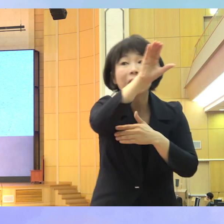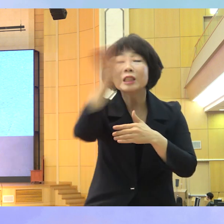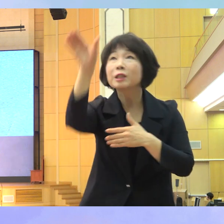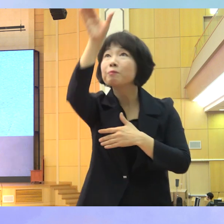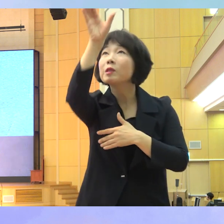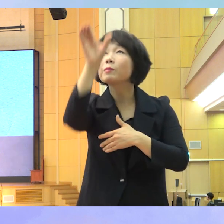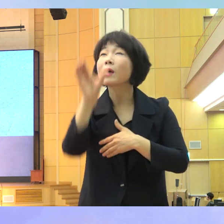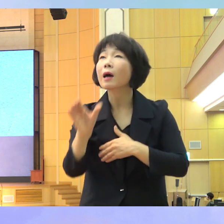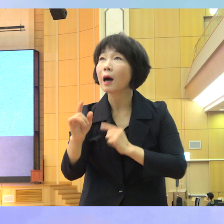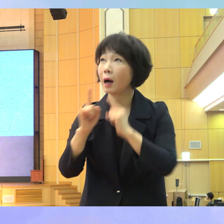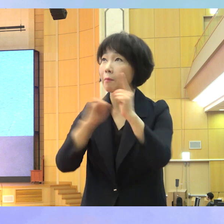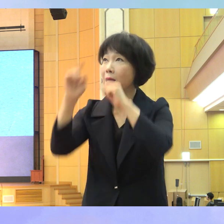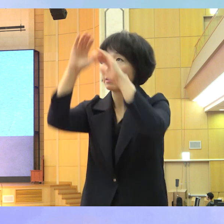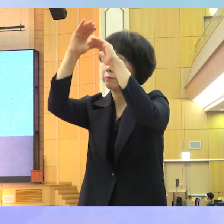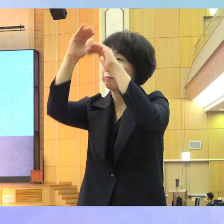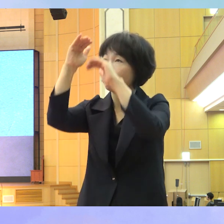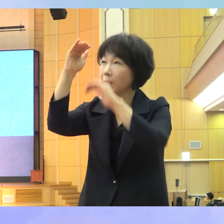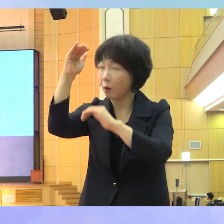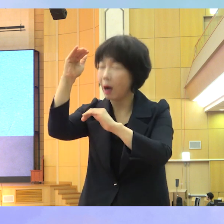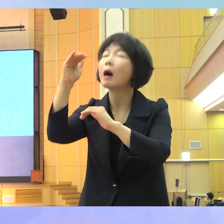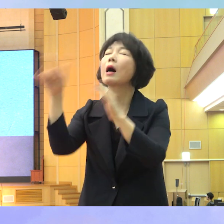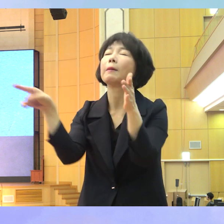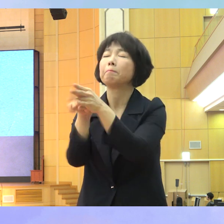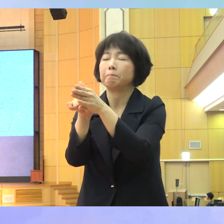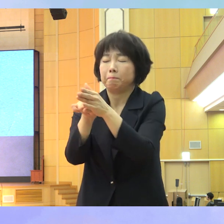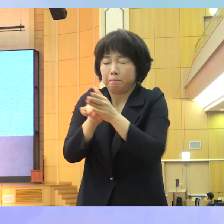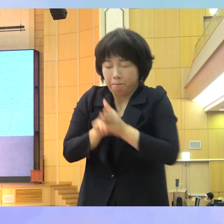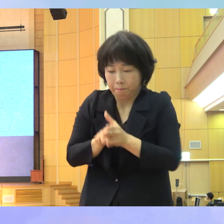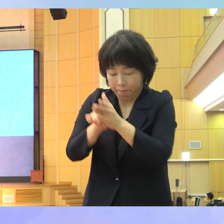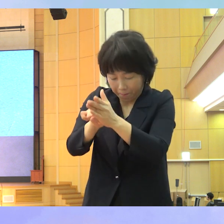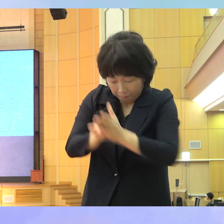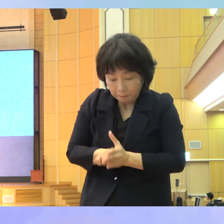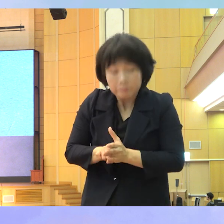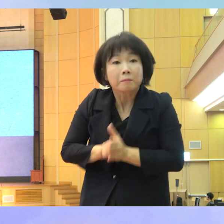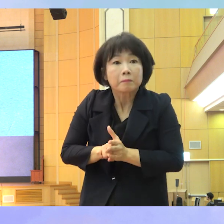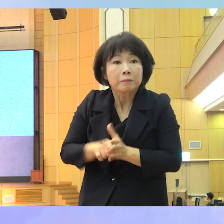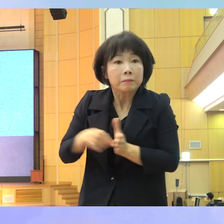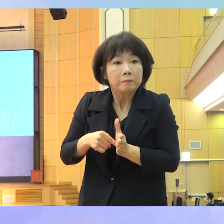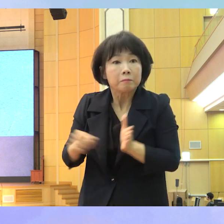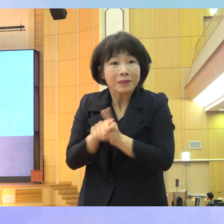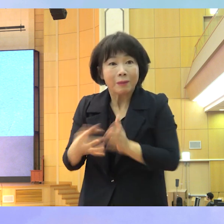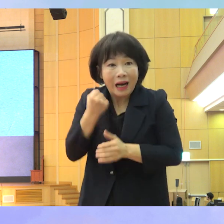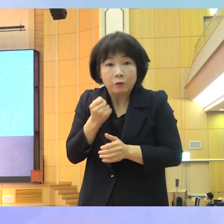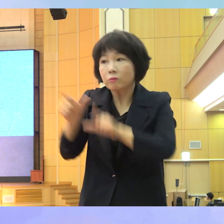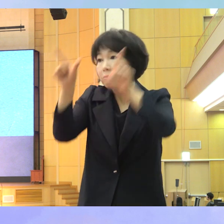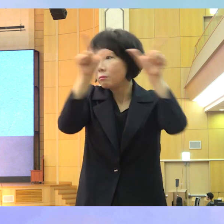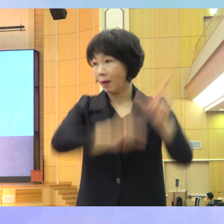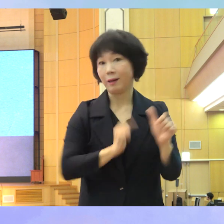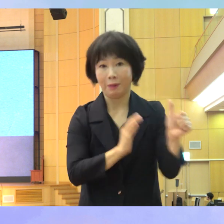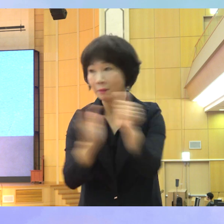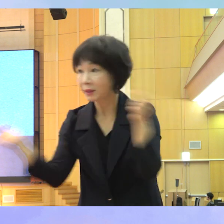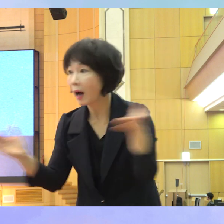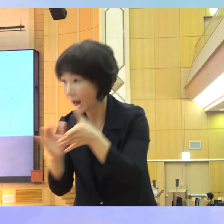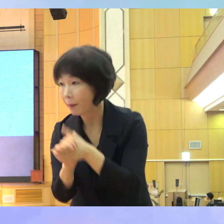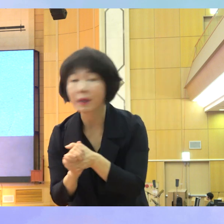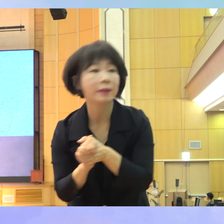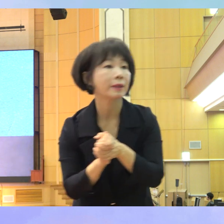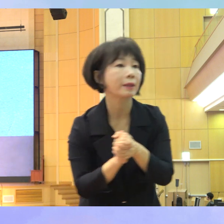십자가의 그 도를 믿음으로, 믿음의 옷을 입었어요. 그러면 믿음으로 살아가야 돼. 이게